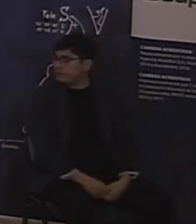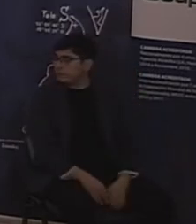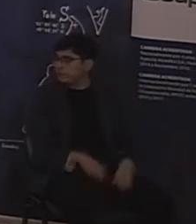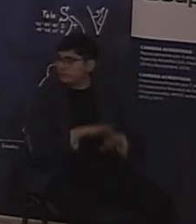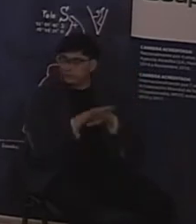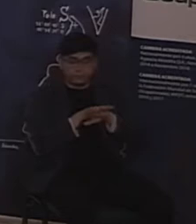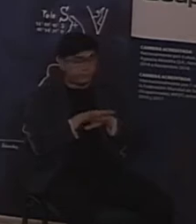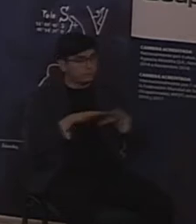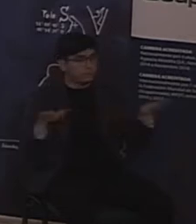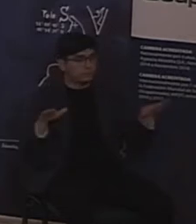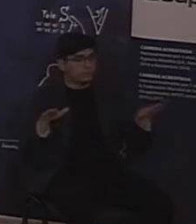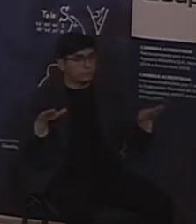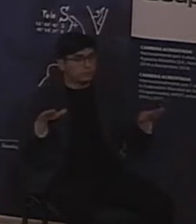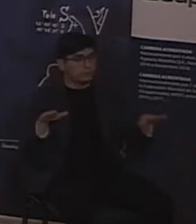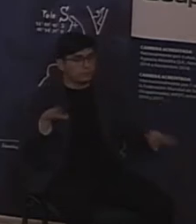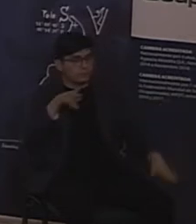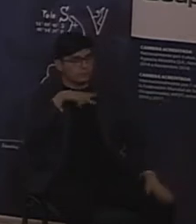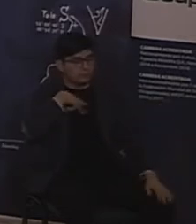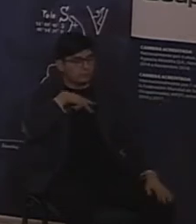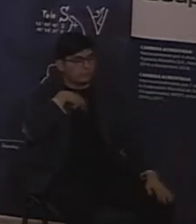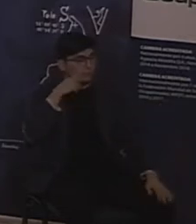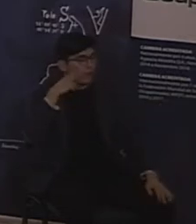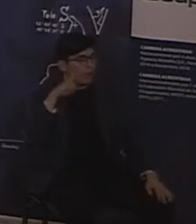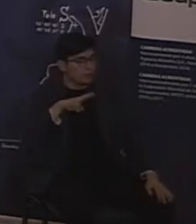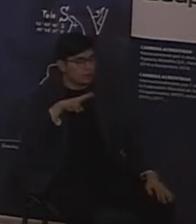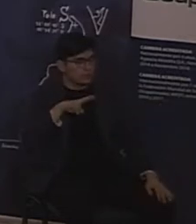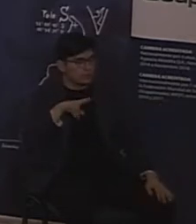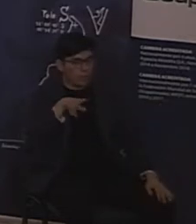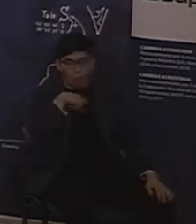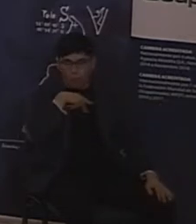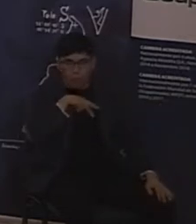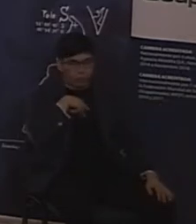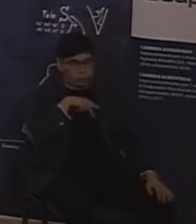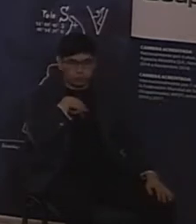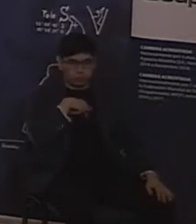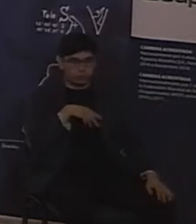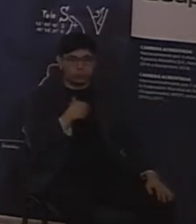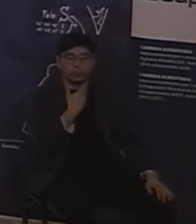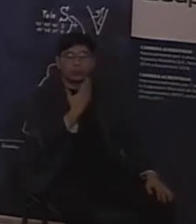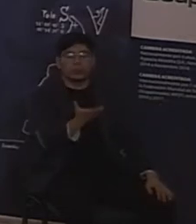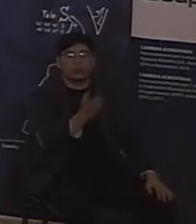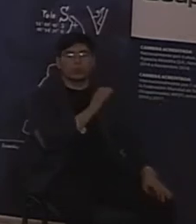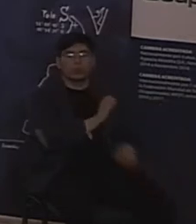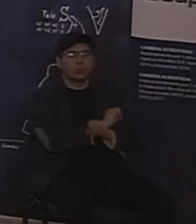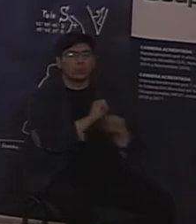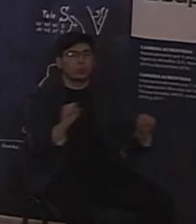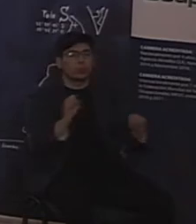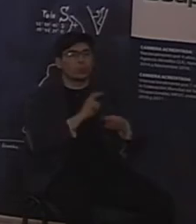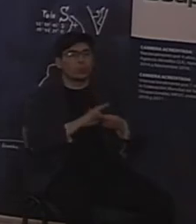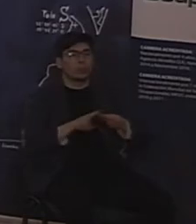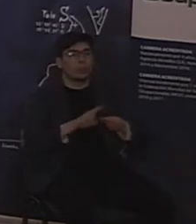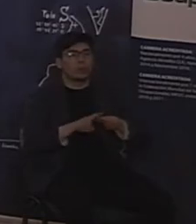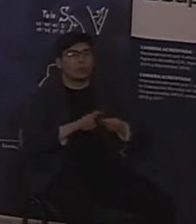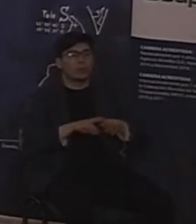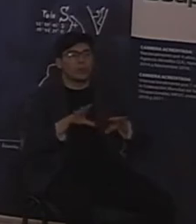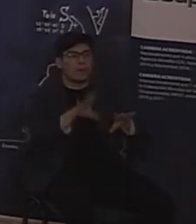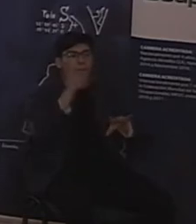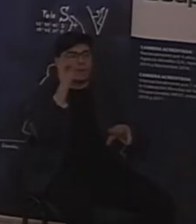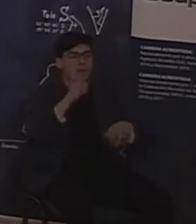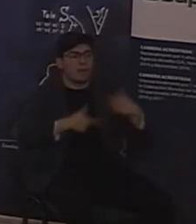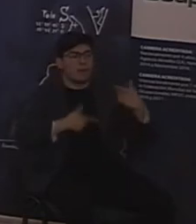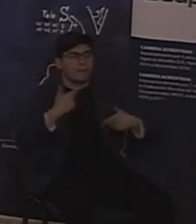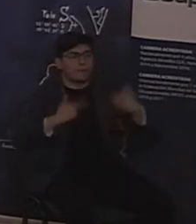nosotros usted no puede adoptar medidas políticas planes